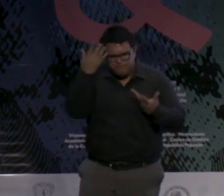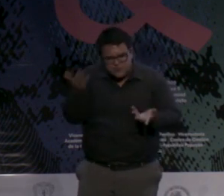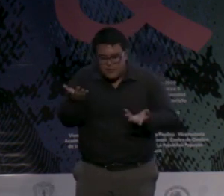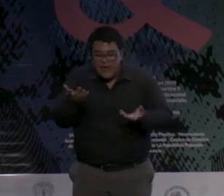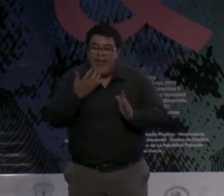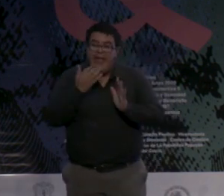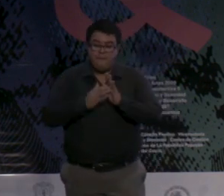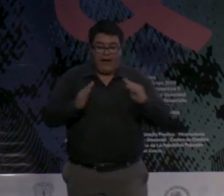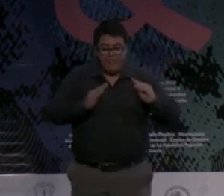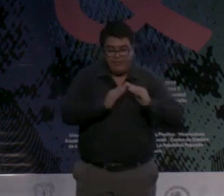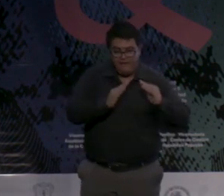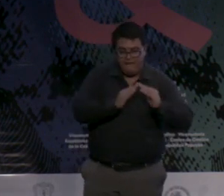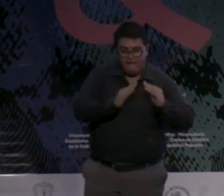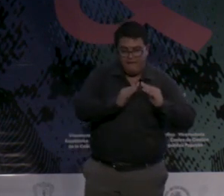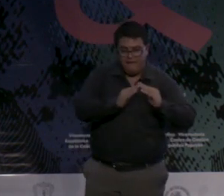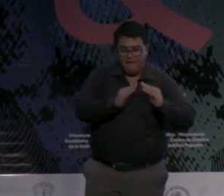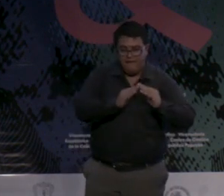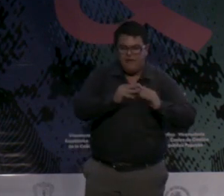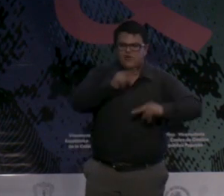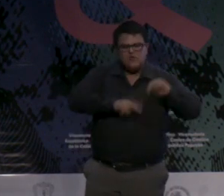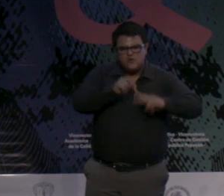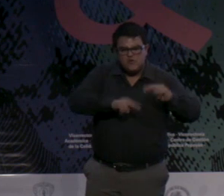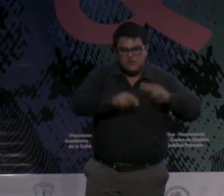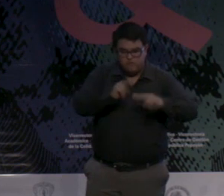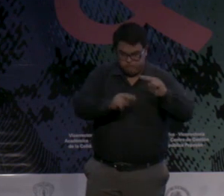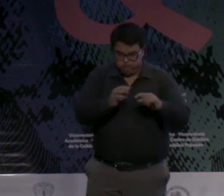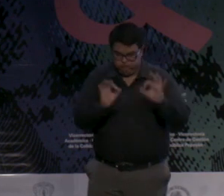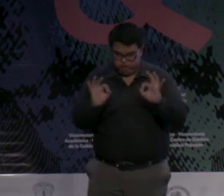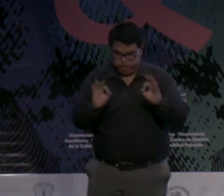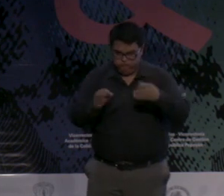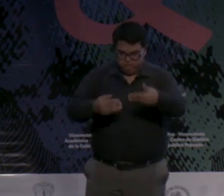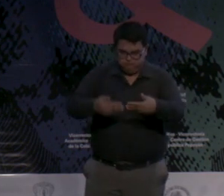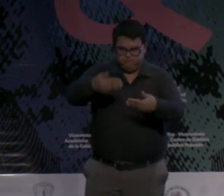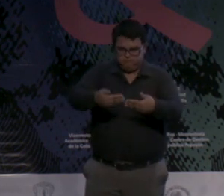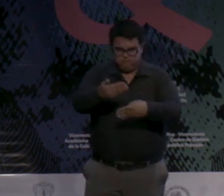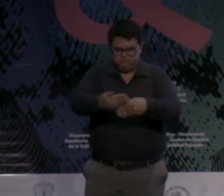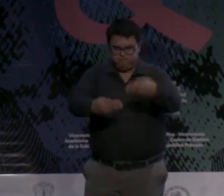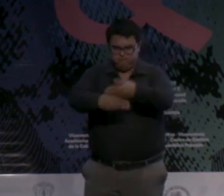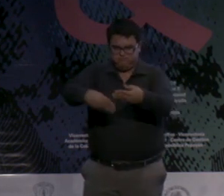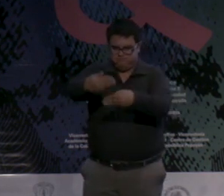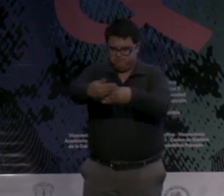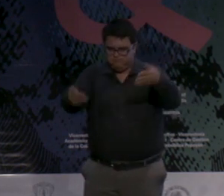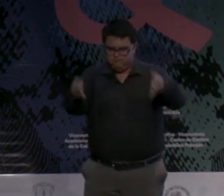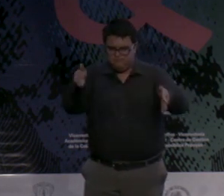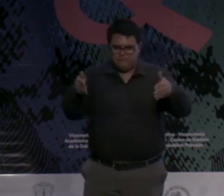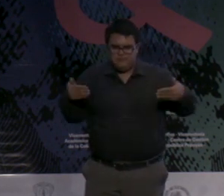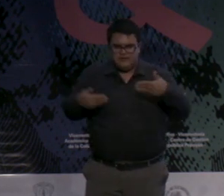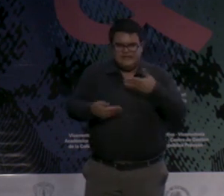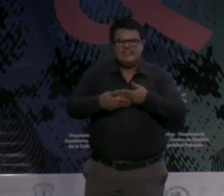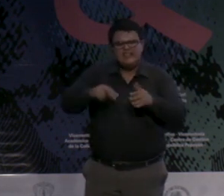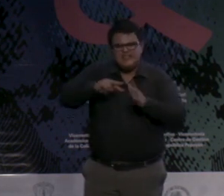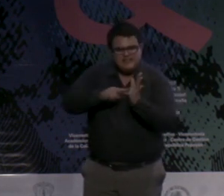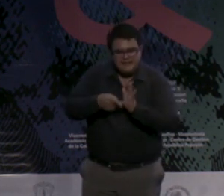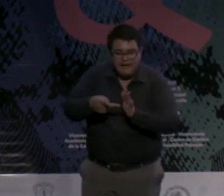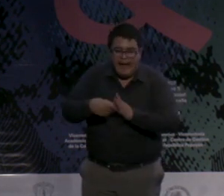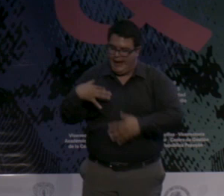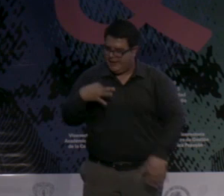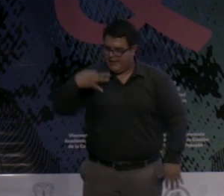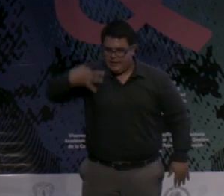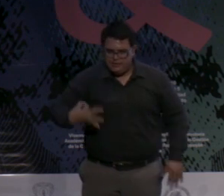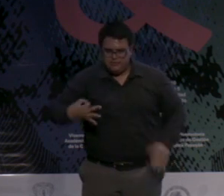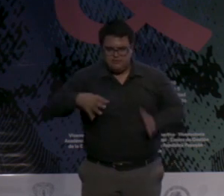que la casa construida es un índice que expresa las cualidades éticas y las